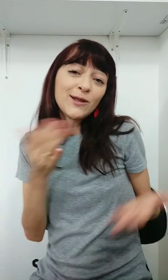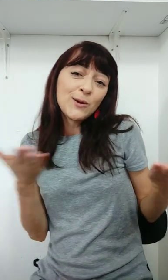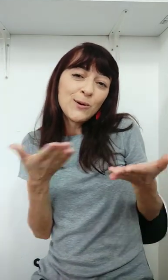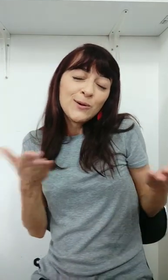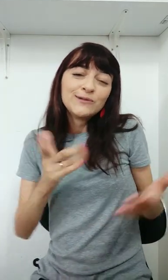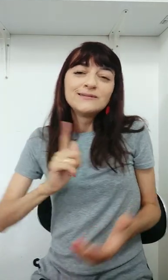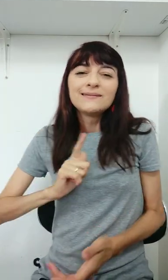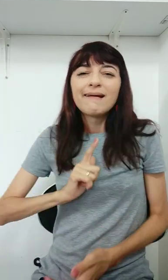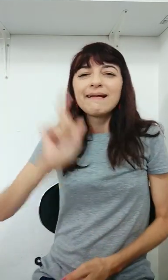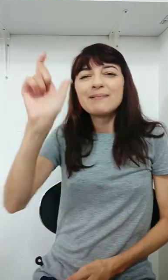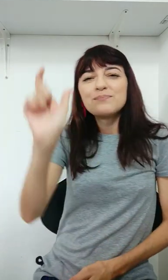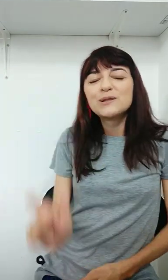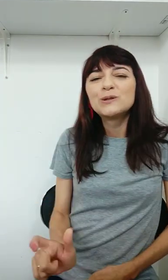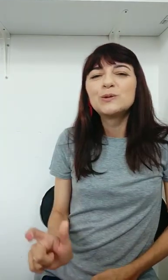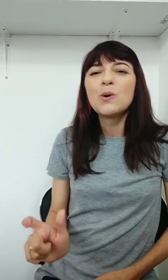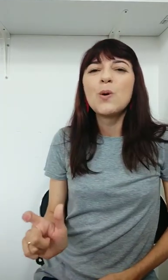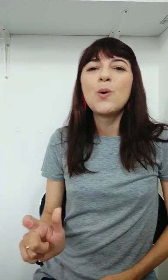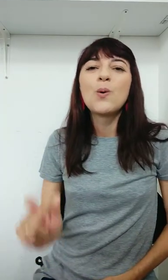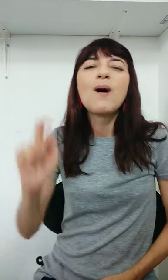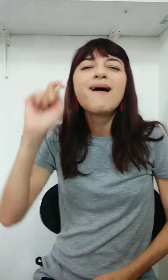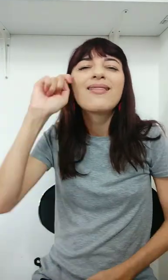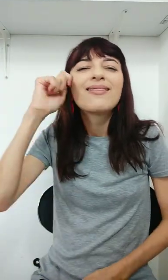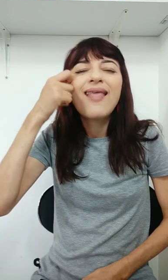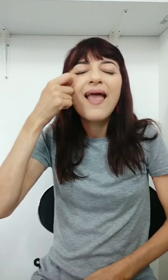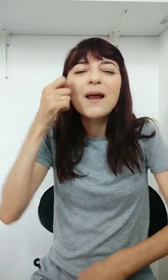Por exemplo, né, temos uma pessoa talvez